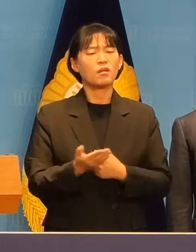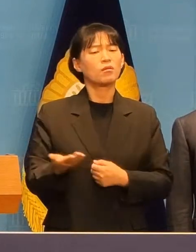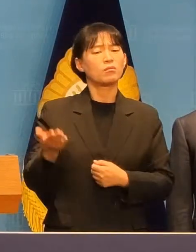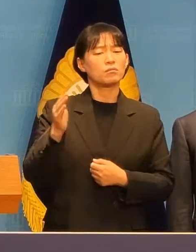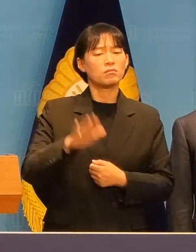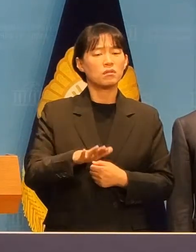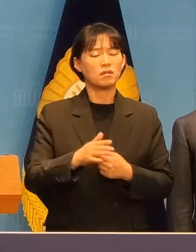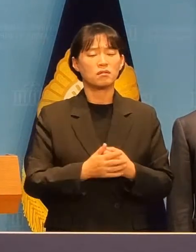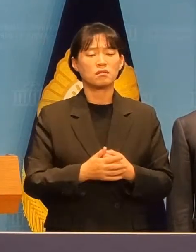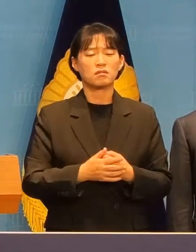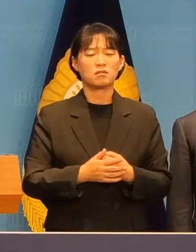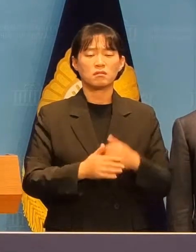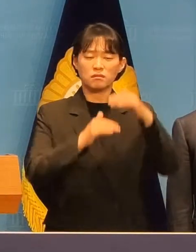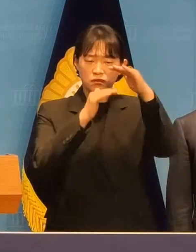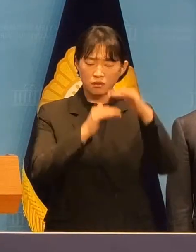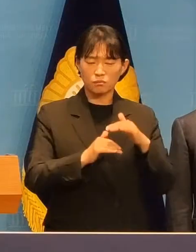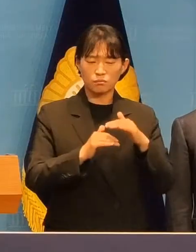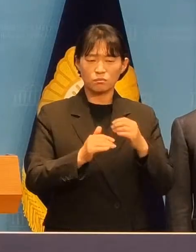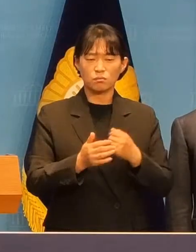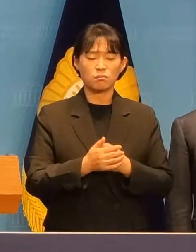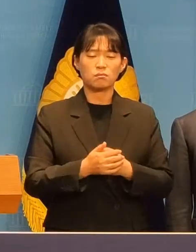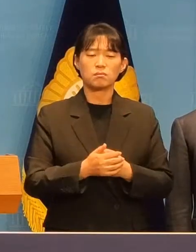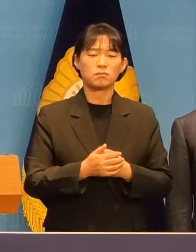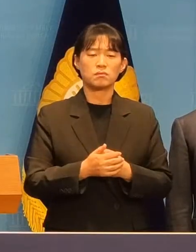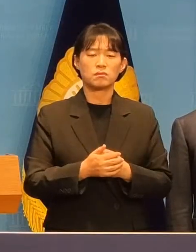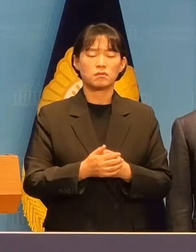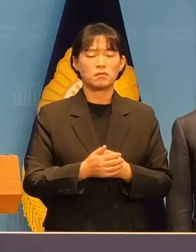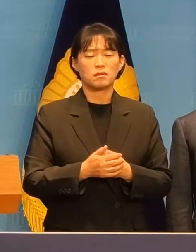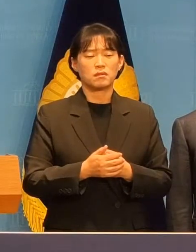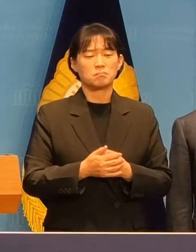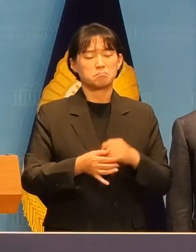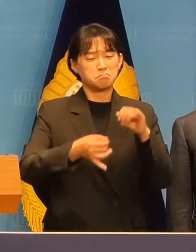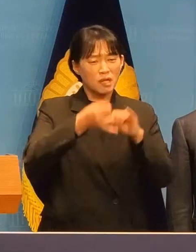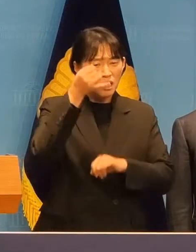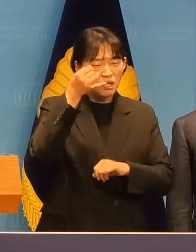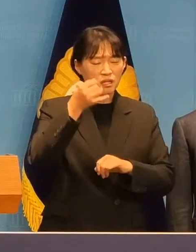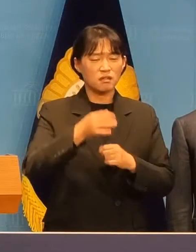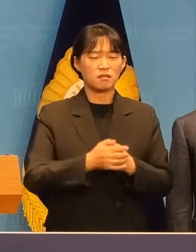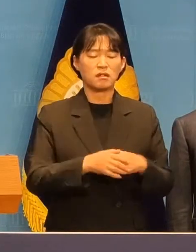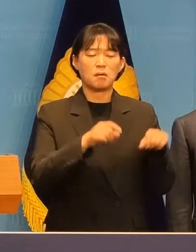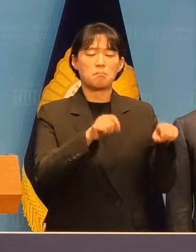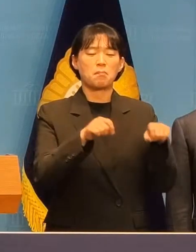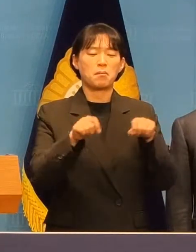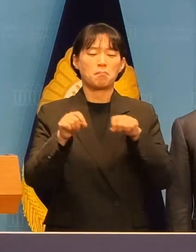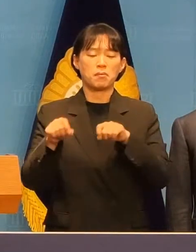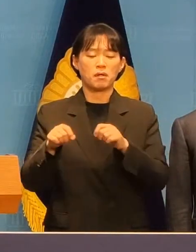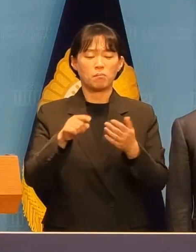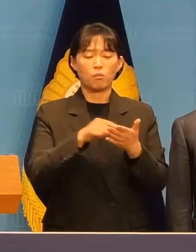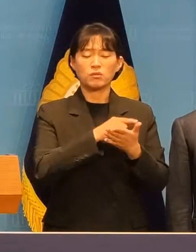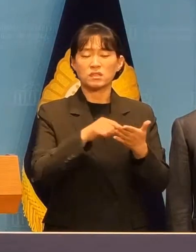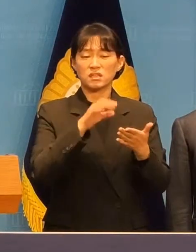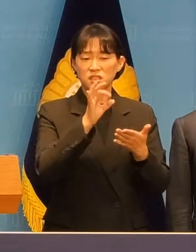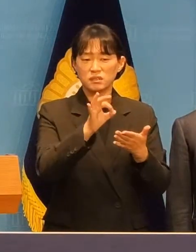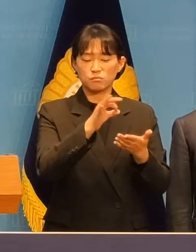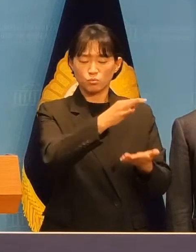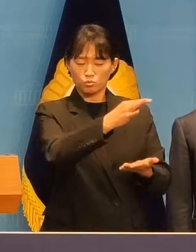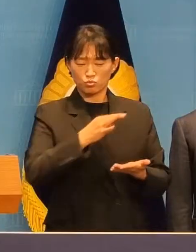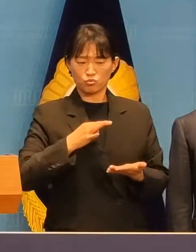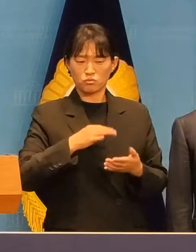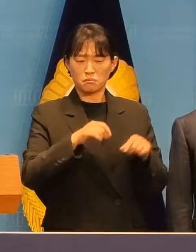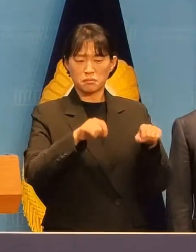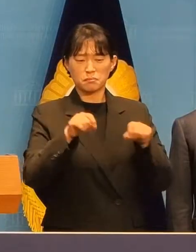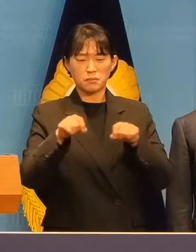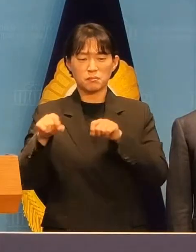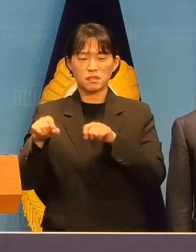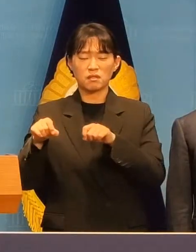그러나 그 확약서 내용도 끝내 지키지 않고 차일피일 보상금 지급을 미루고